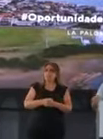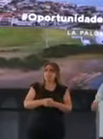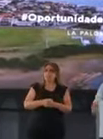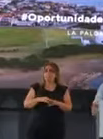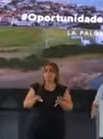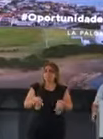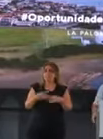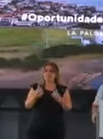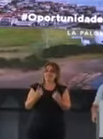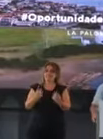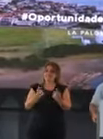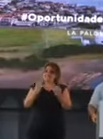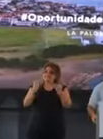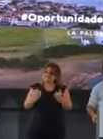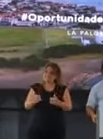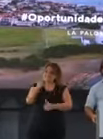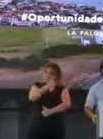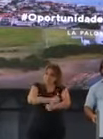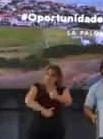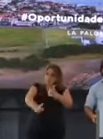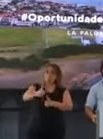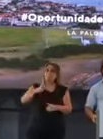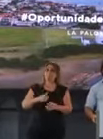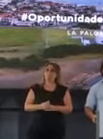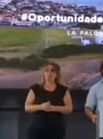una necesidad de alternancia,